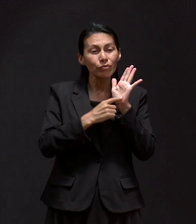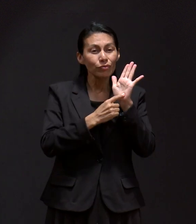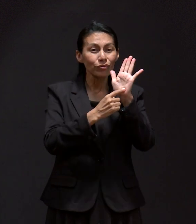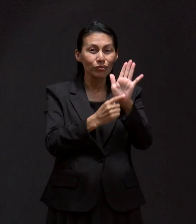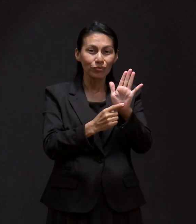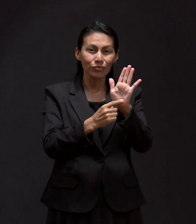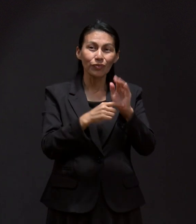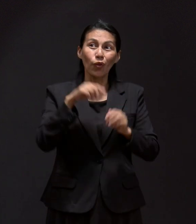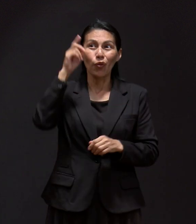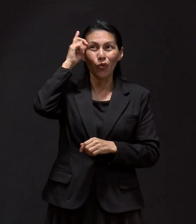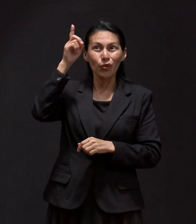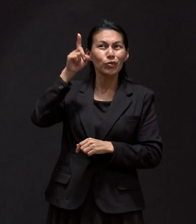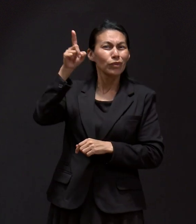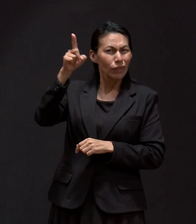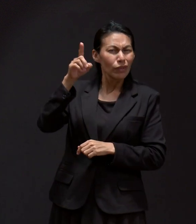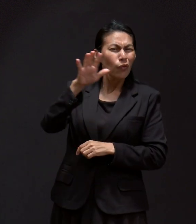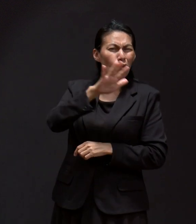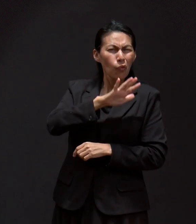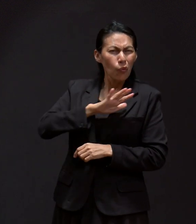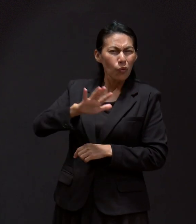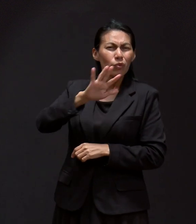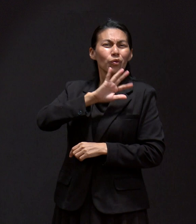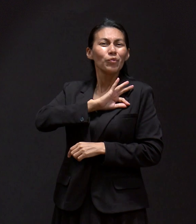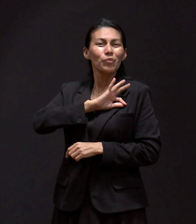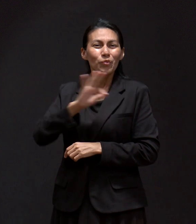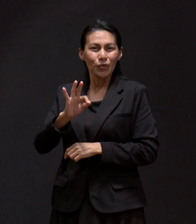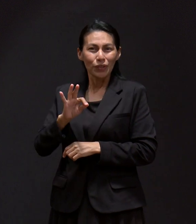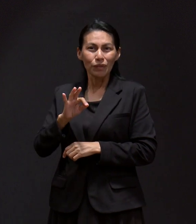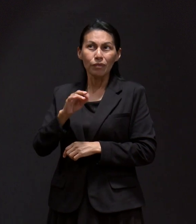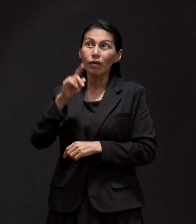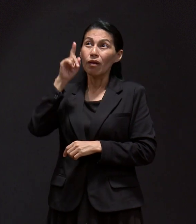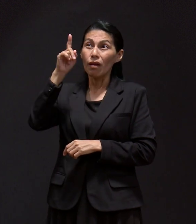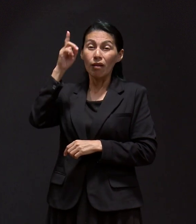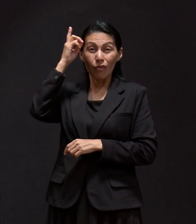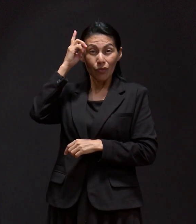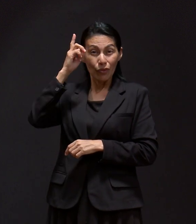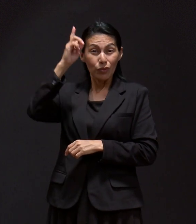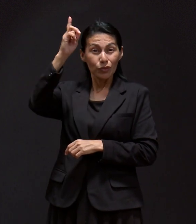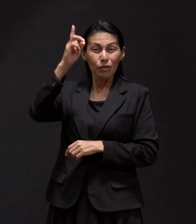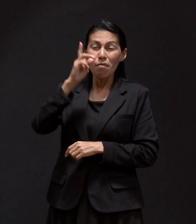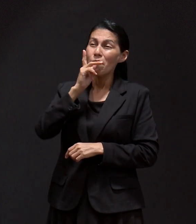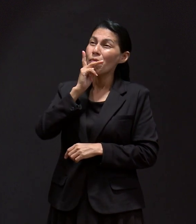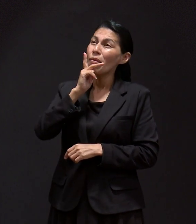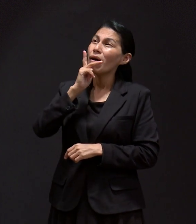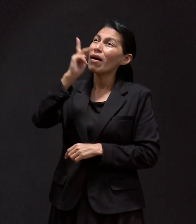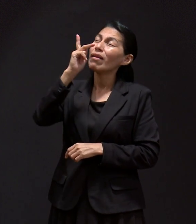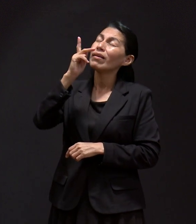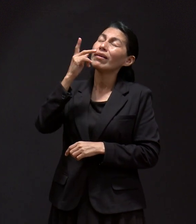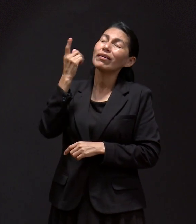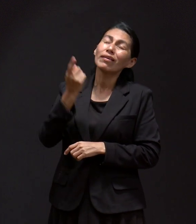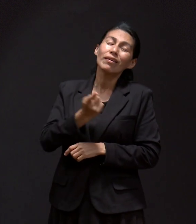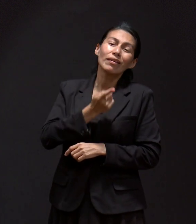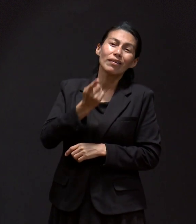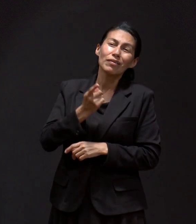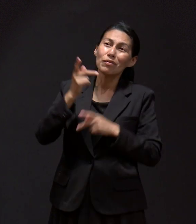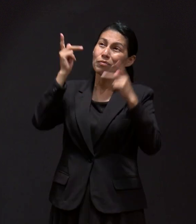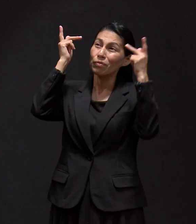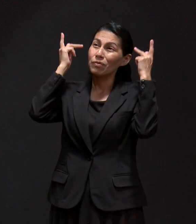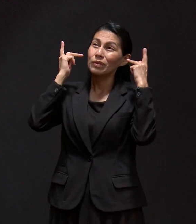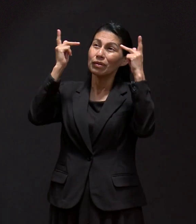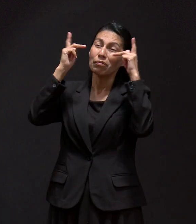porque él es el dios de lo imposible nuestro dios padre eterno y príncipe de paz